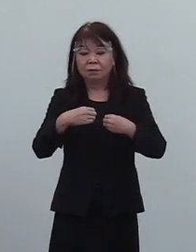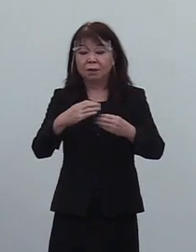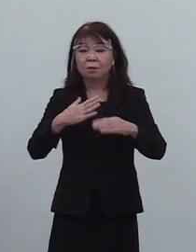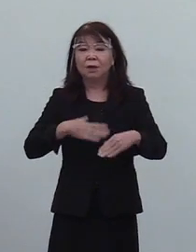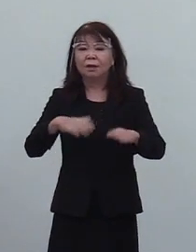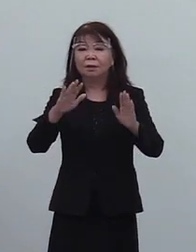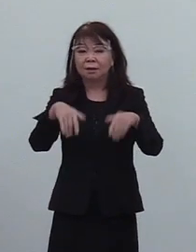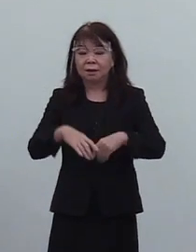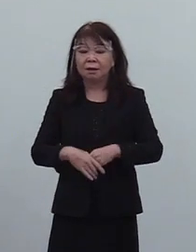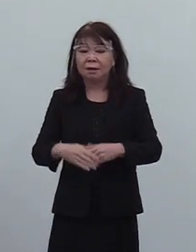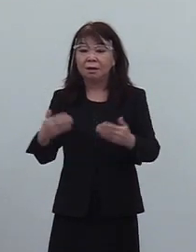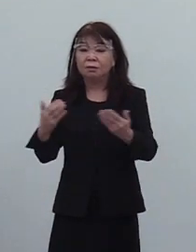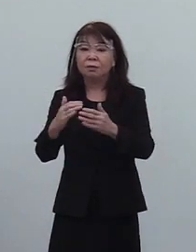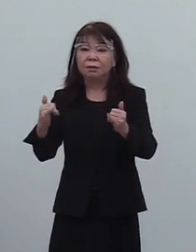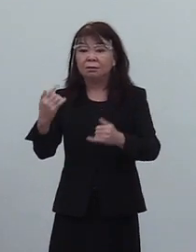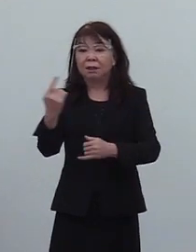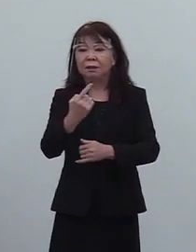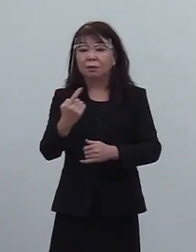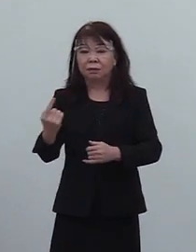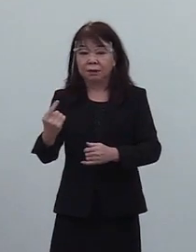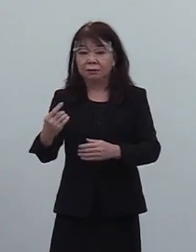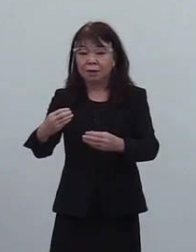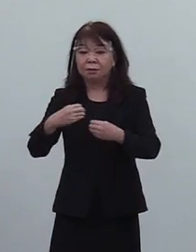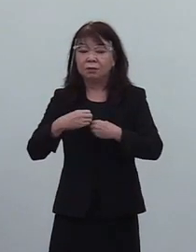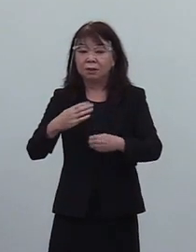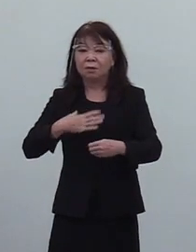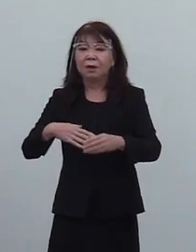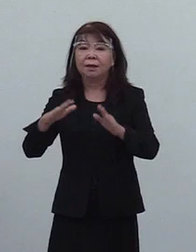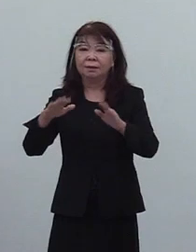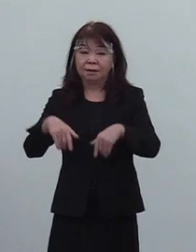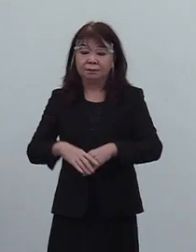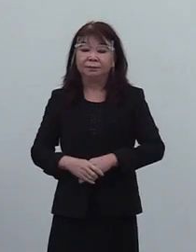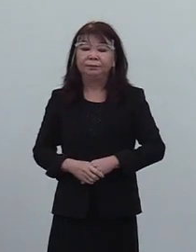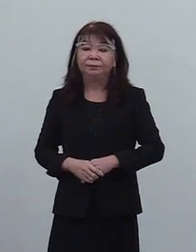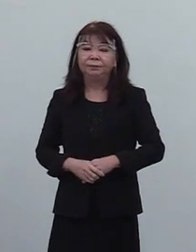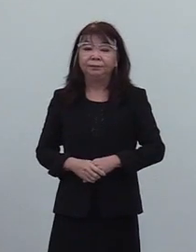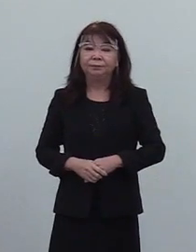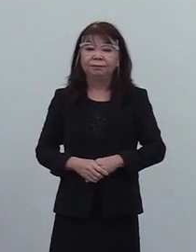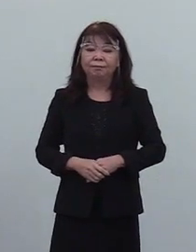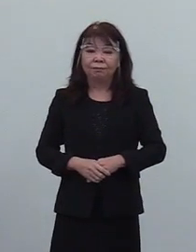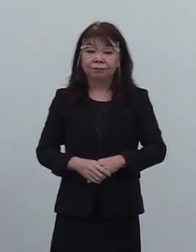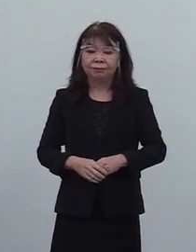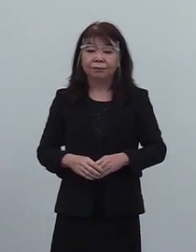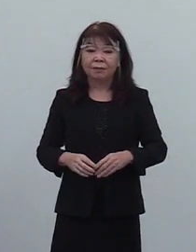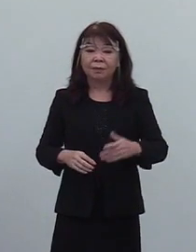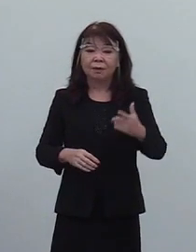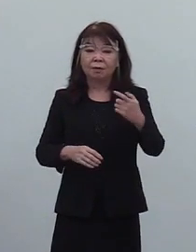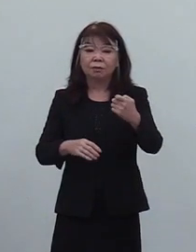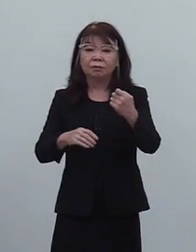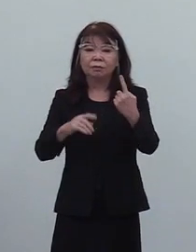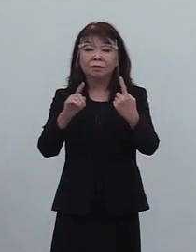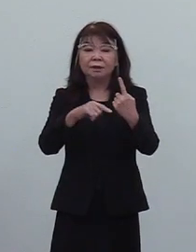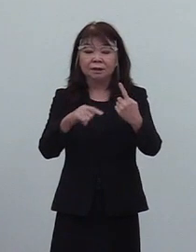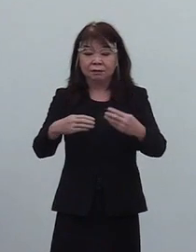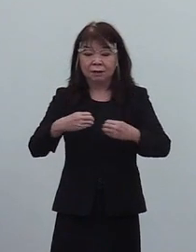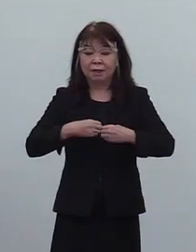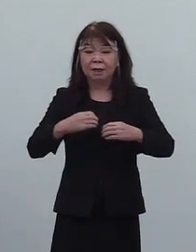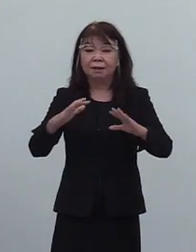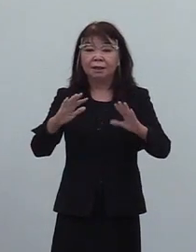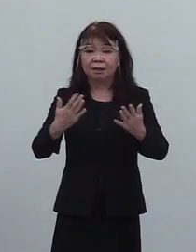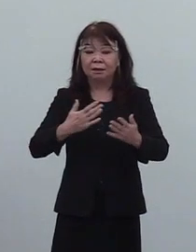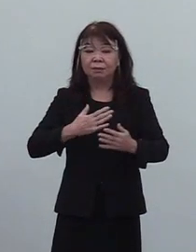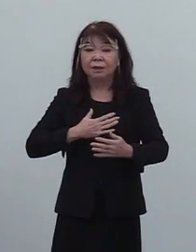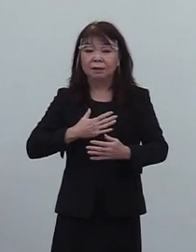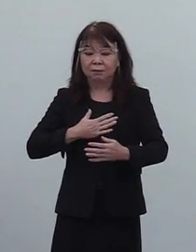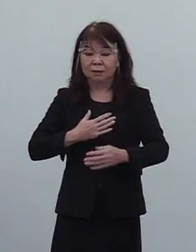性、職員1名は陽性、61名の陰性が受かっております